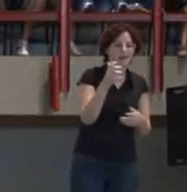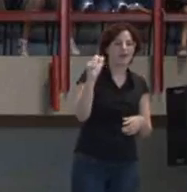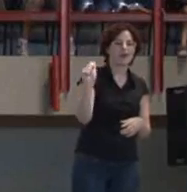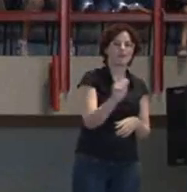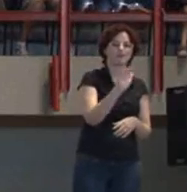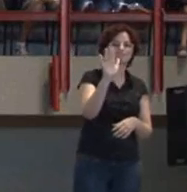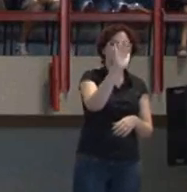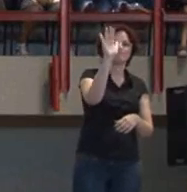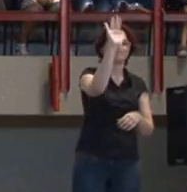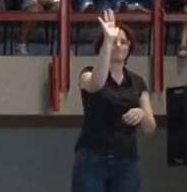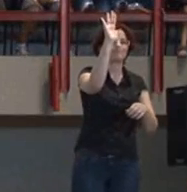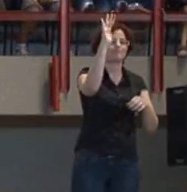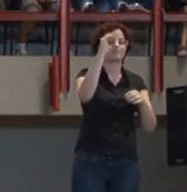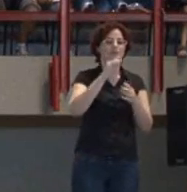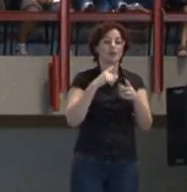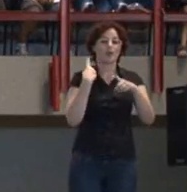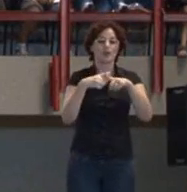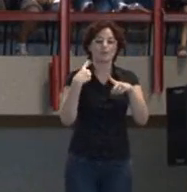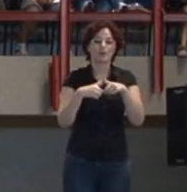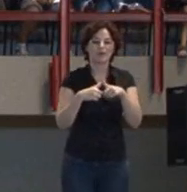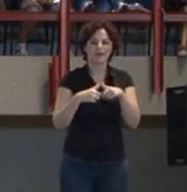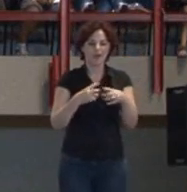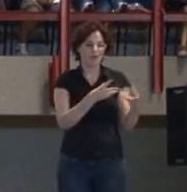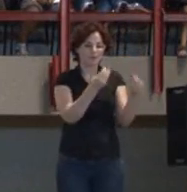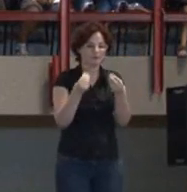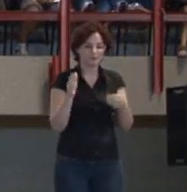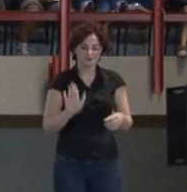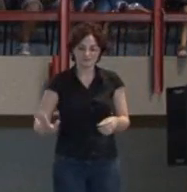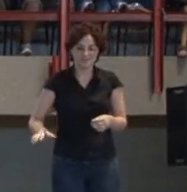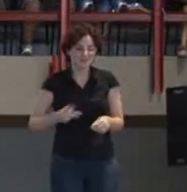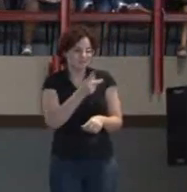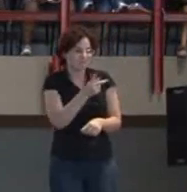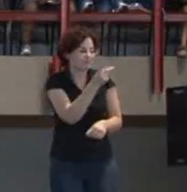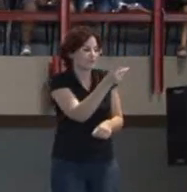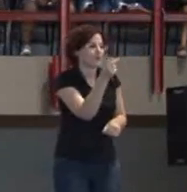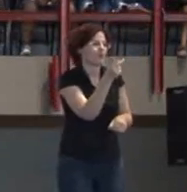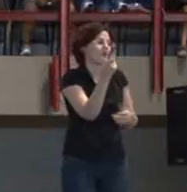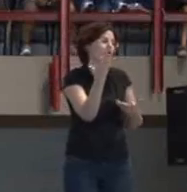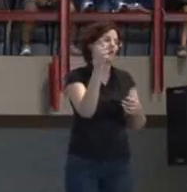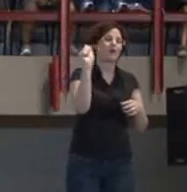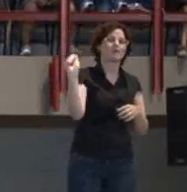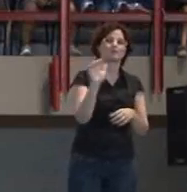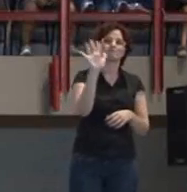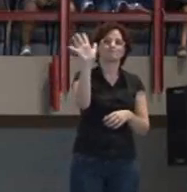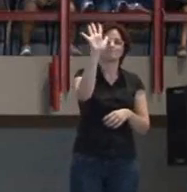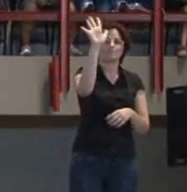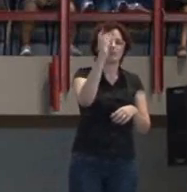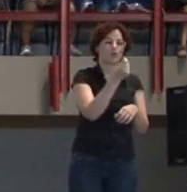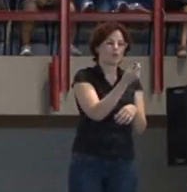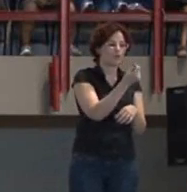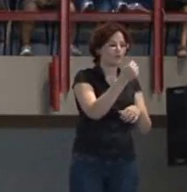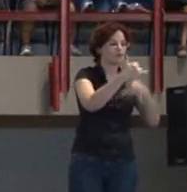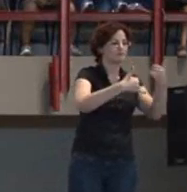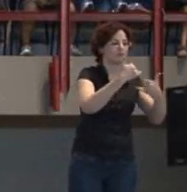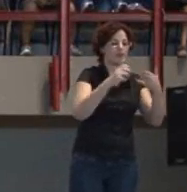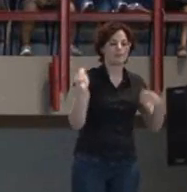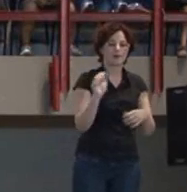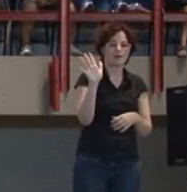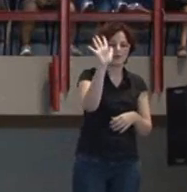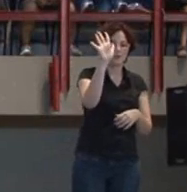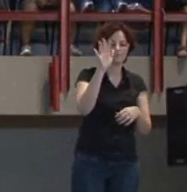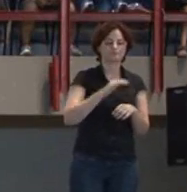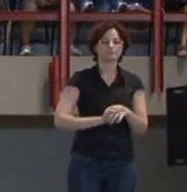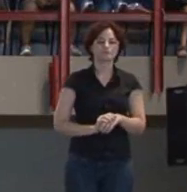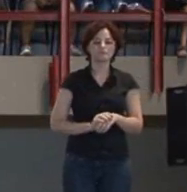procura está alta Então os preços sobem quando passar o dia das crianças que a procura